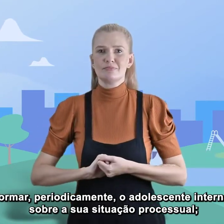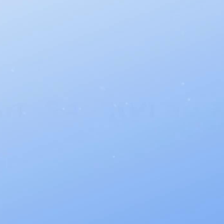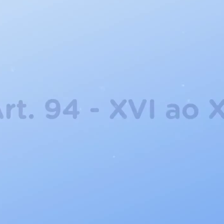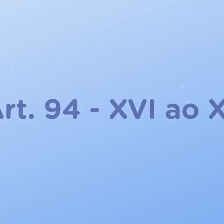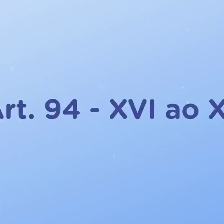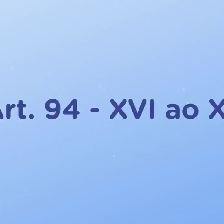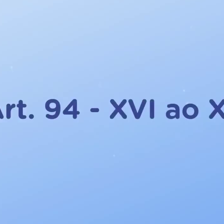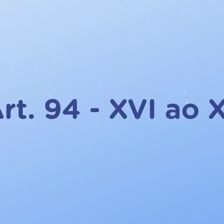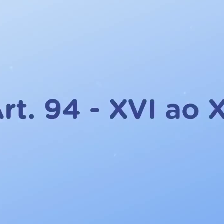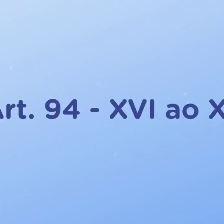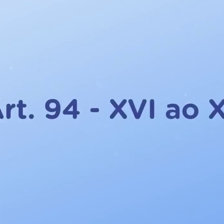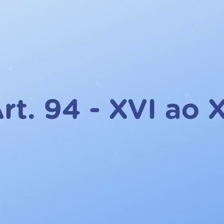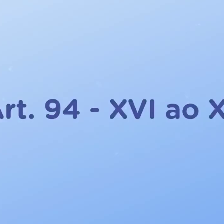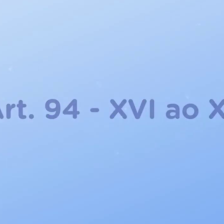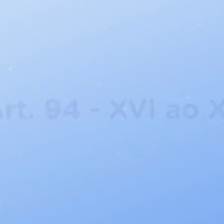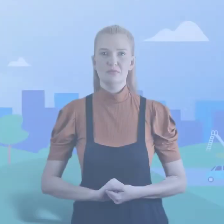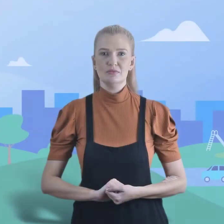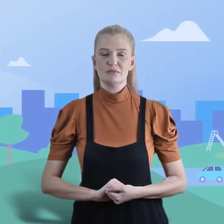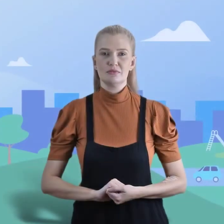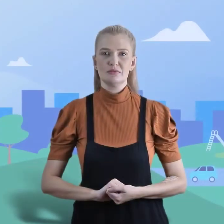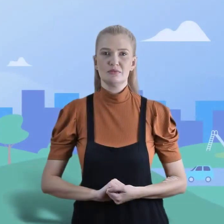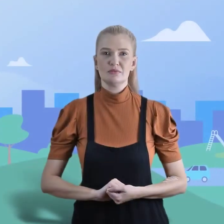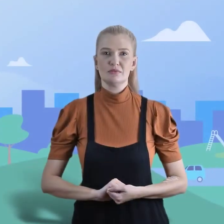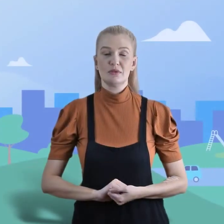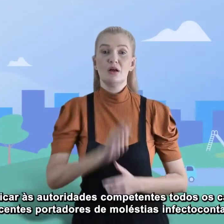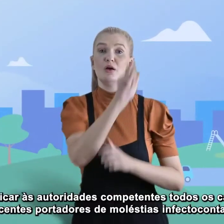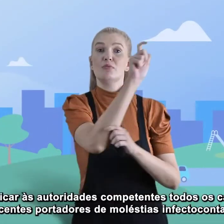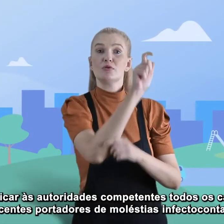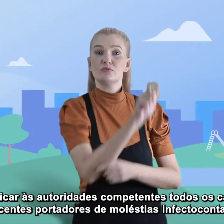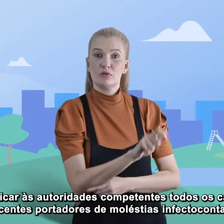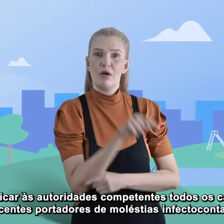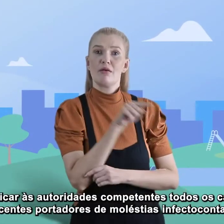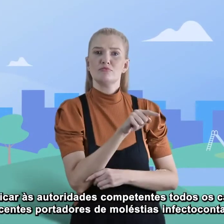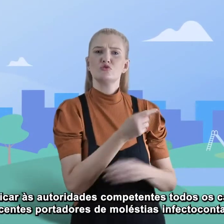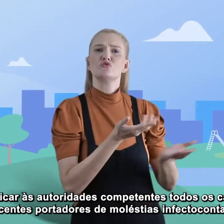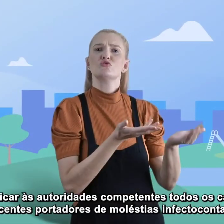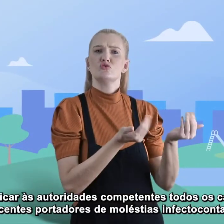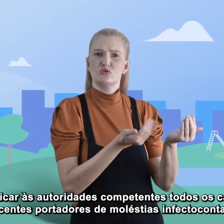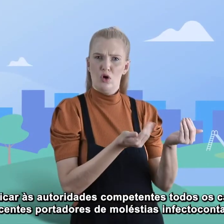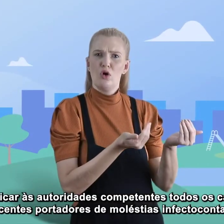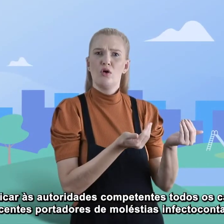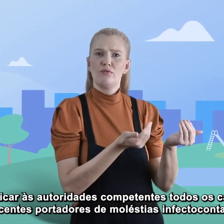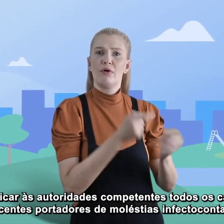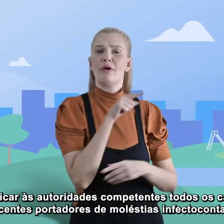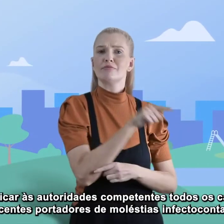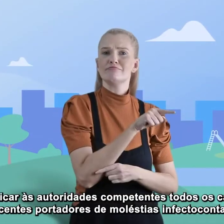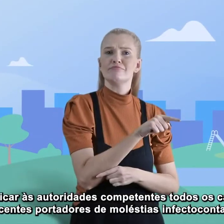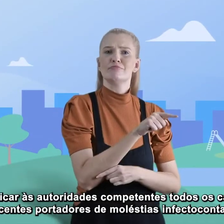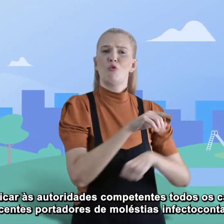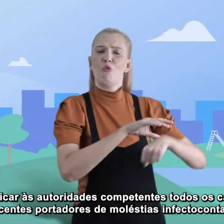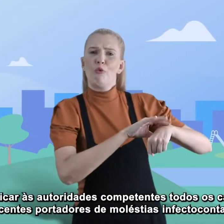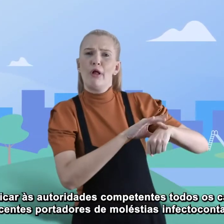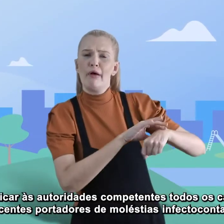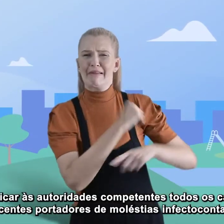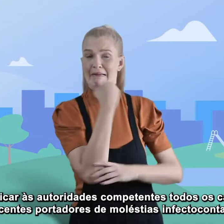Artigo 94, incisos 16 ao 20. Comunicar às autoridades competentes todos os casos de